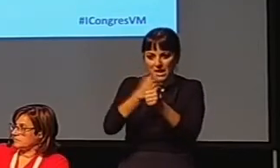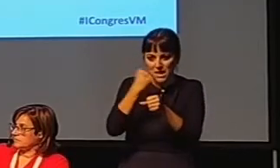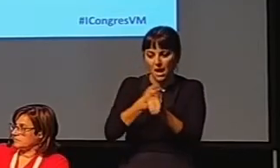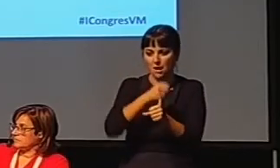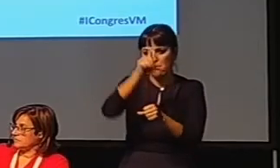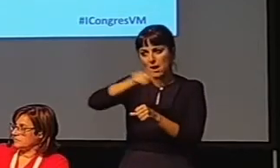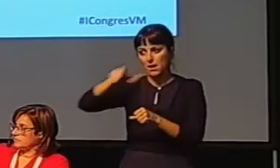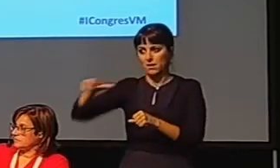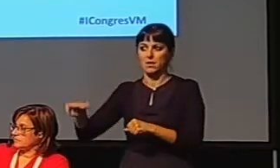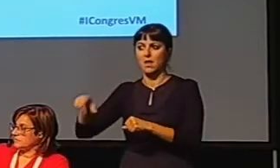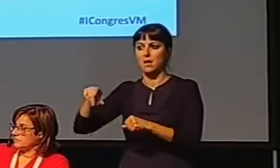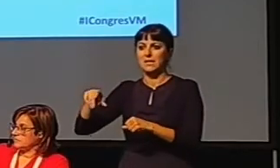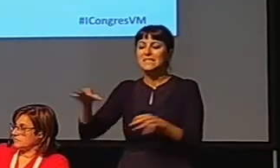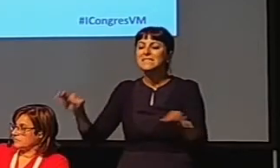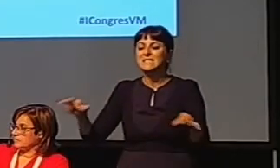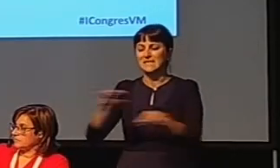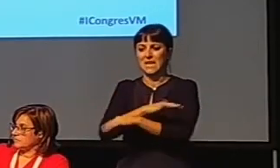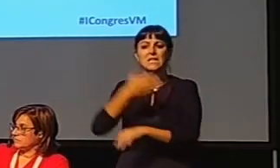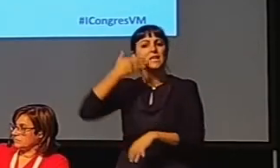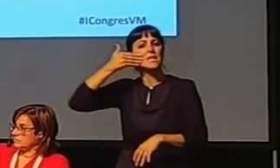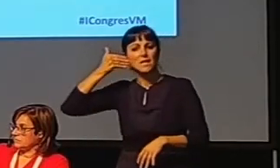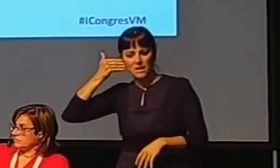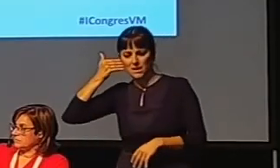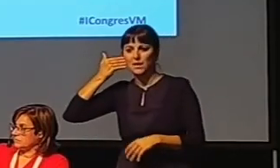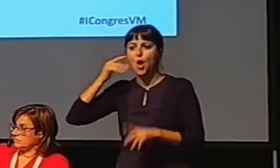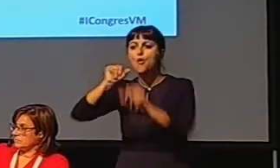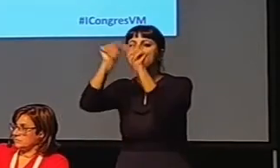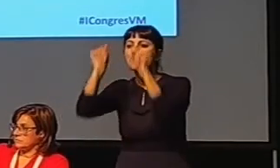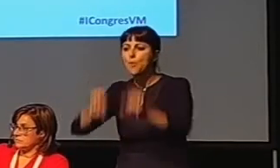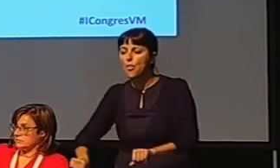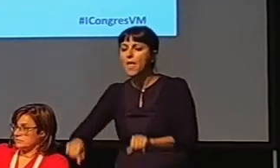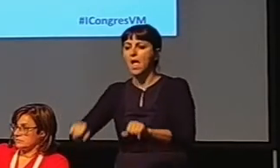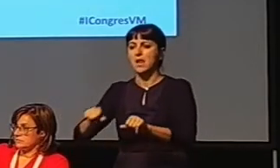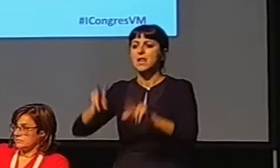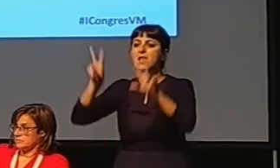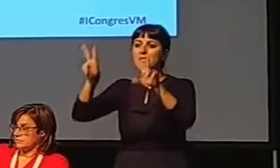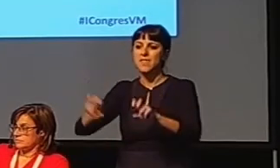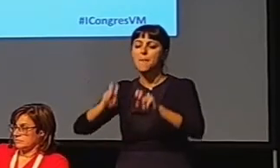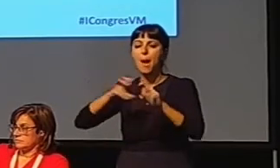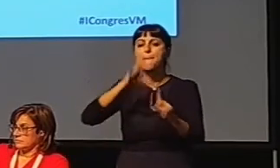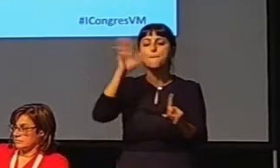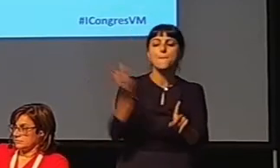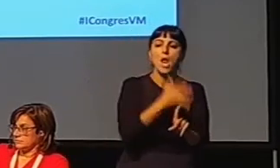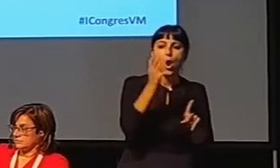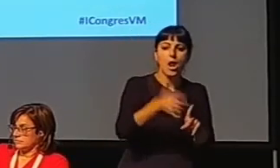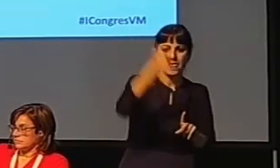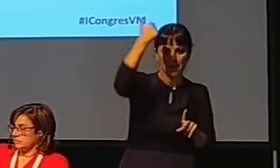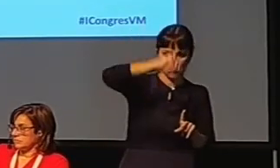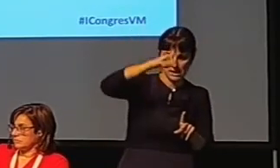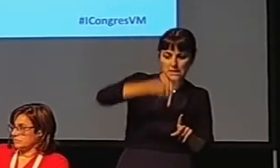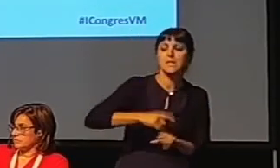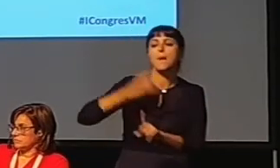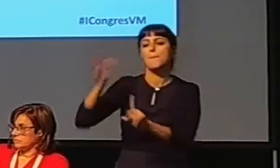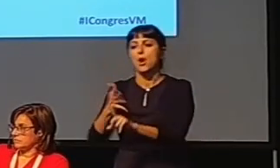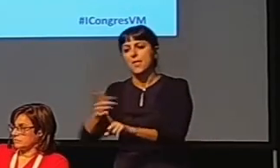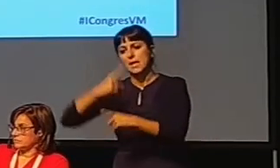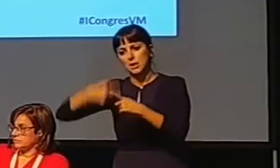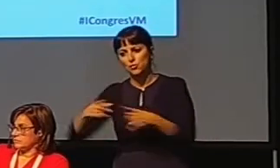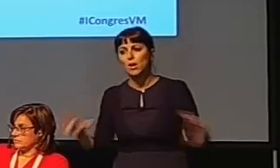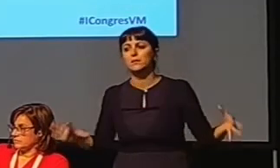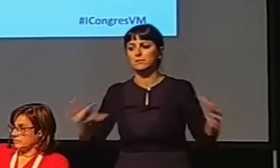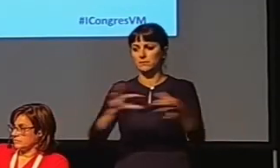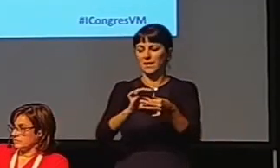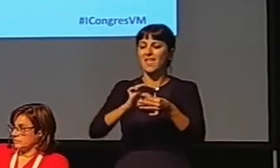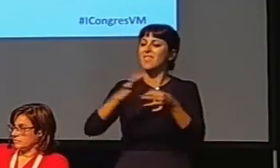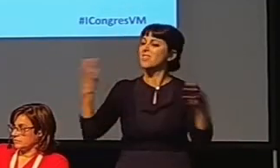model d'abordatge de les violències sexuals sense parlar d'un nou model d'abordatge de les violències masclistes. Hola, què tal? Esto es obvio. Y es